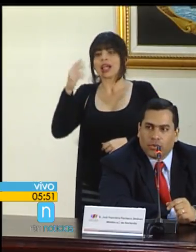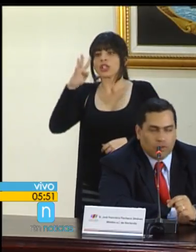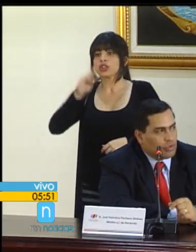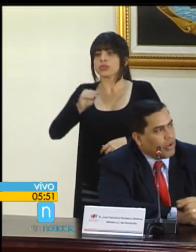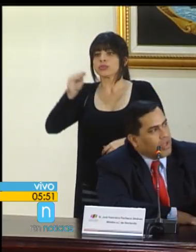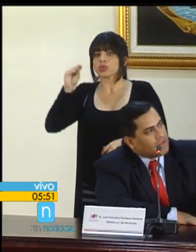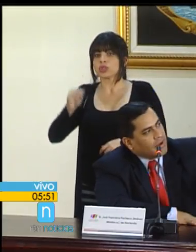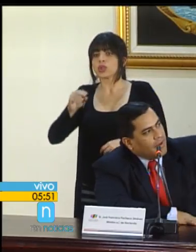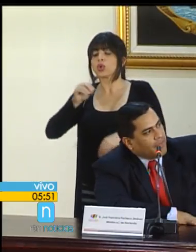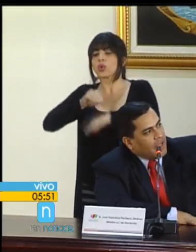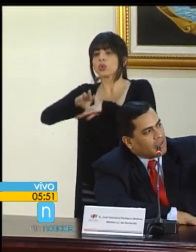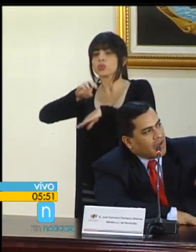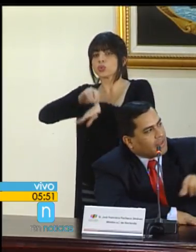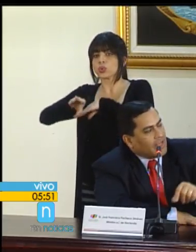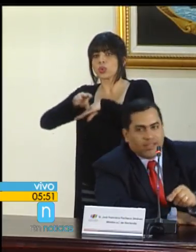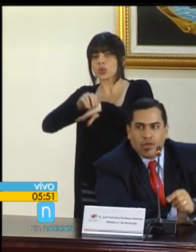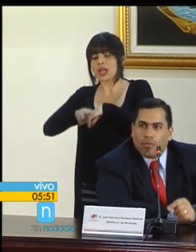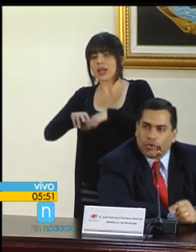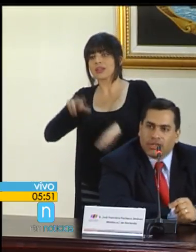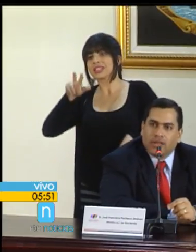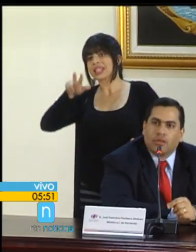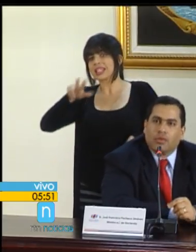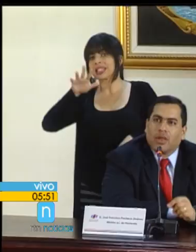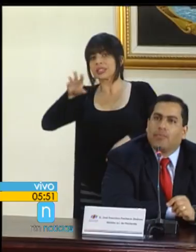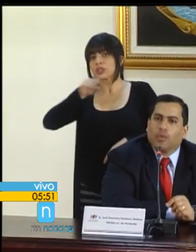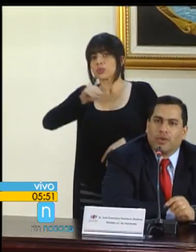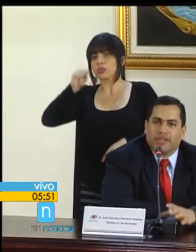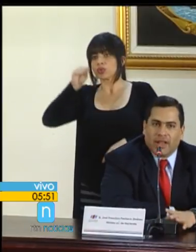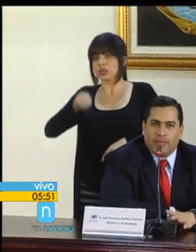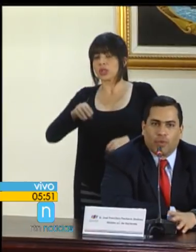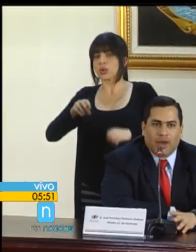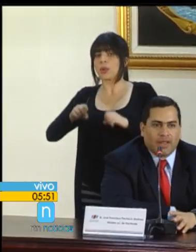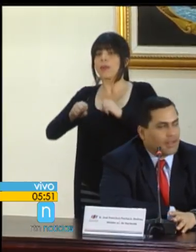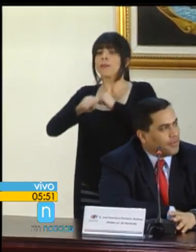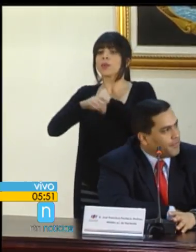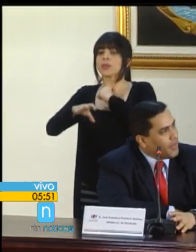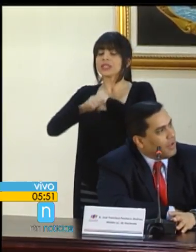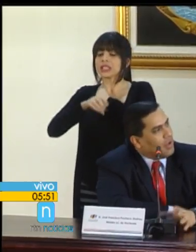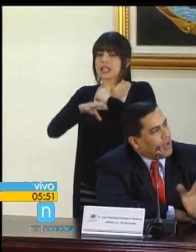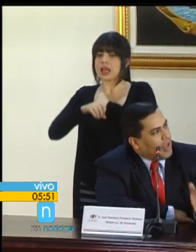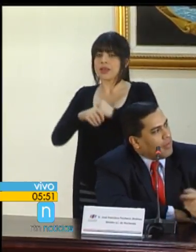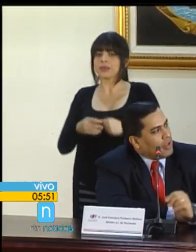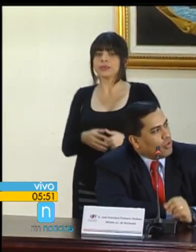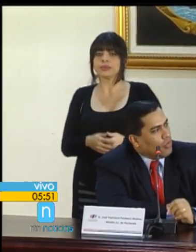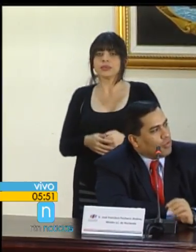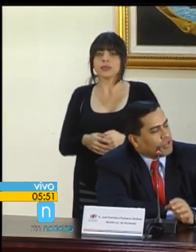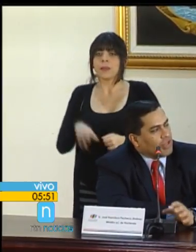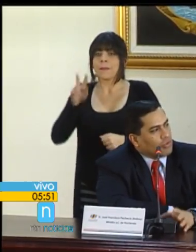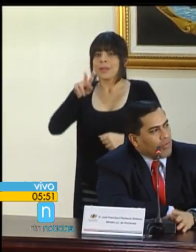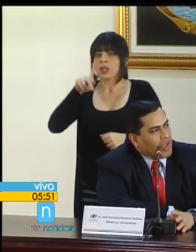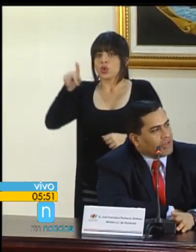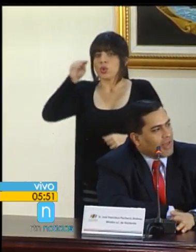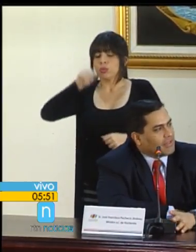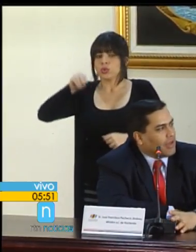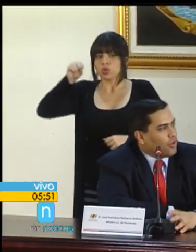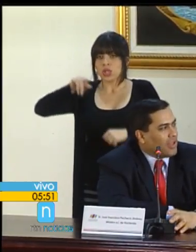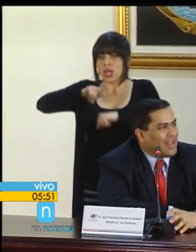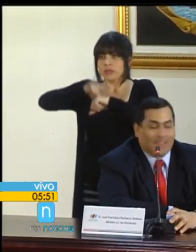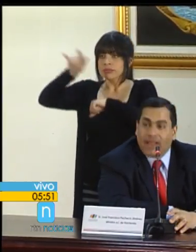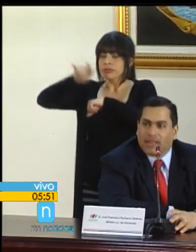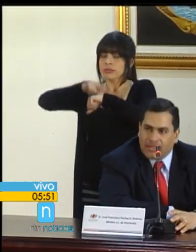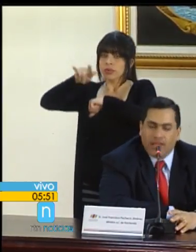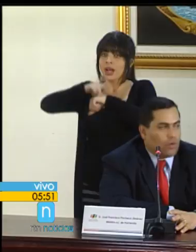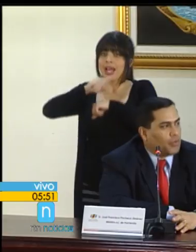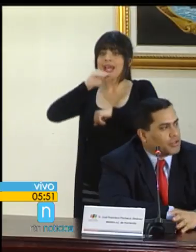14% en consultorías, el 35% en publicidad y propaganda, el 21% en viajes al exterior